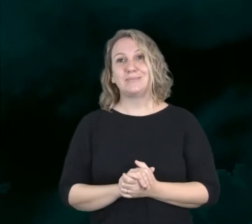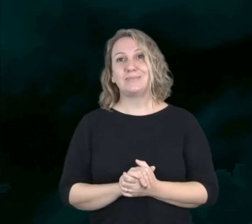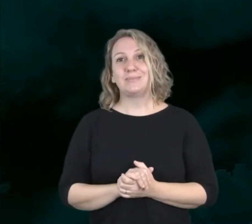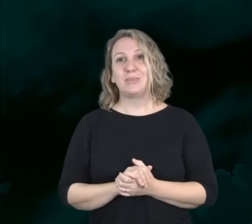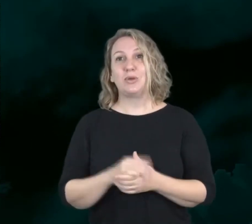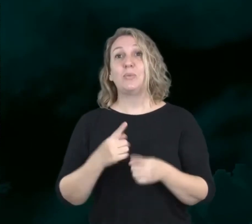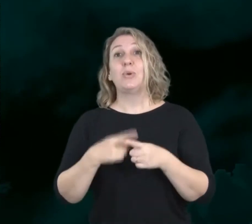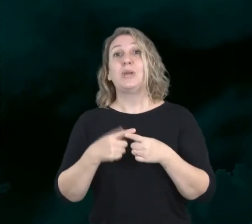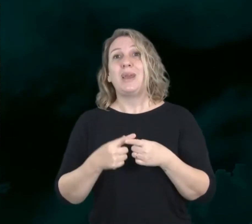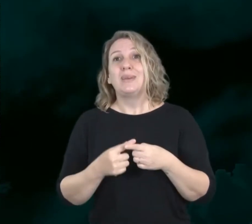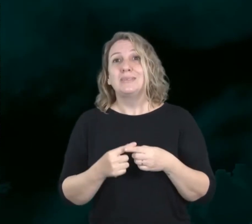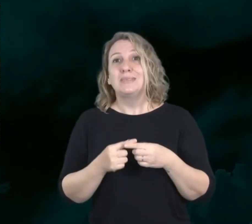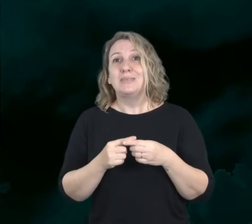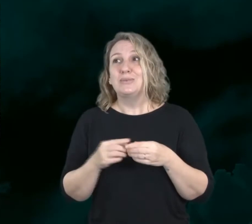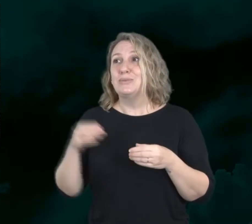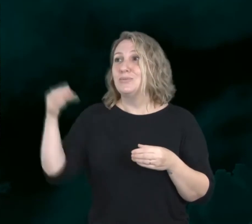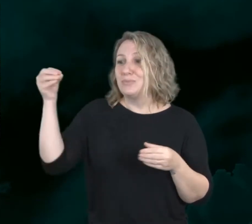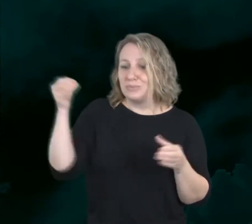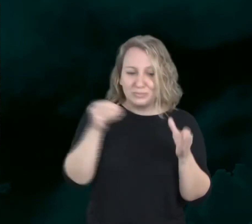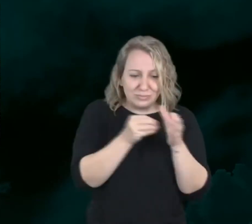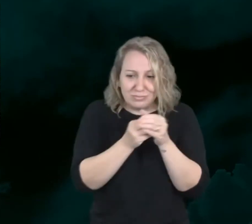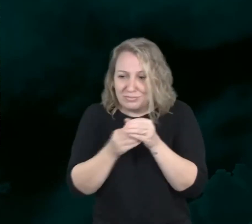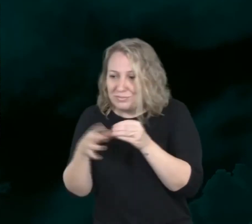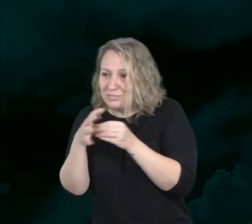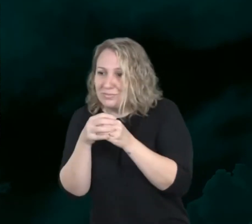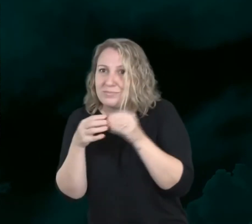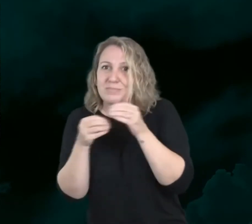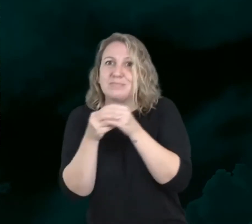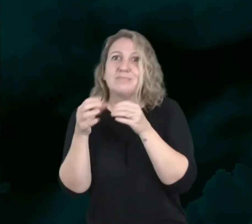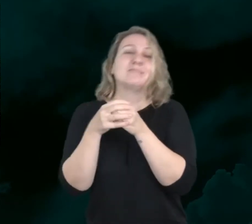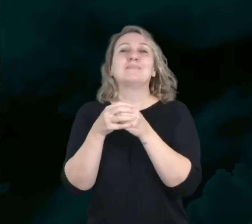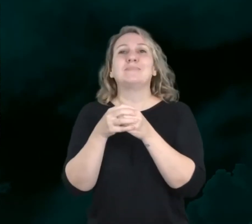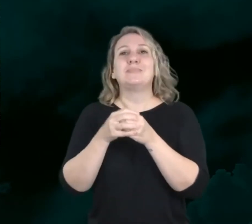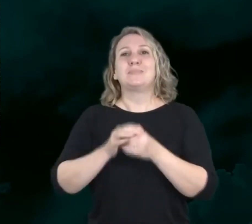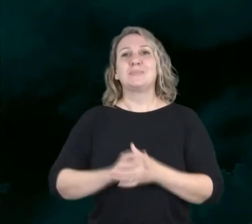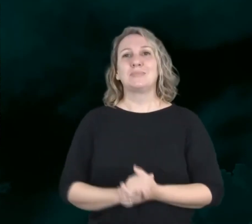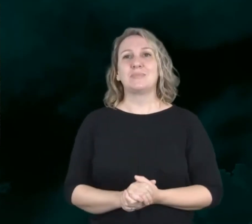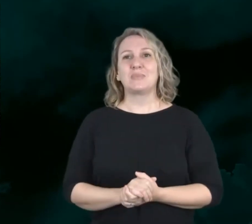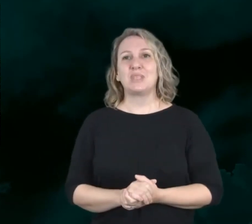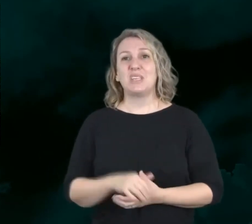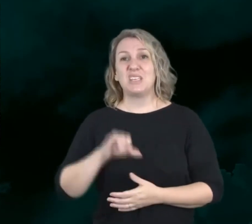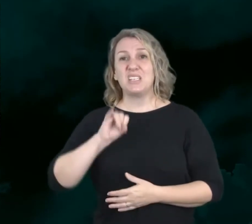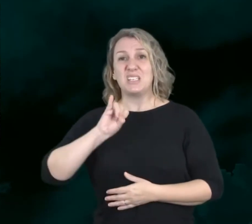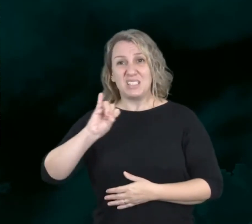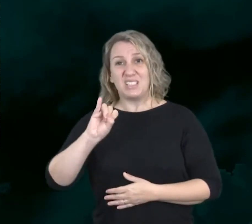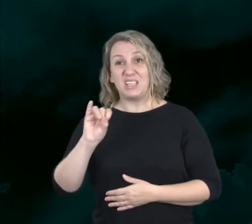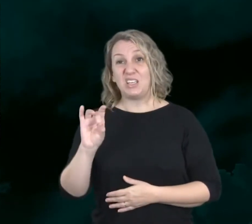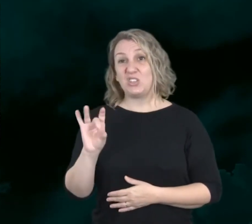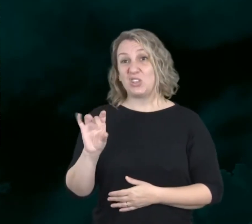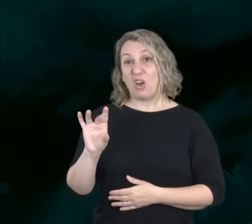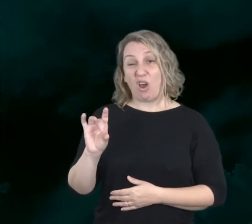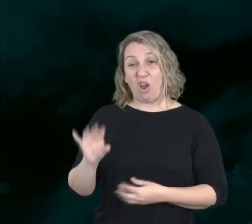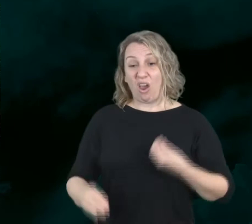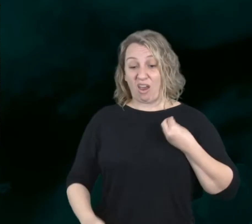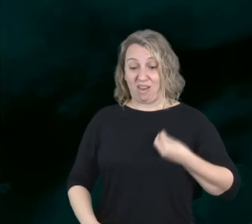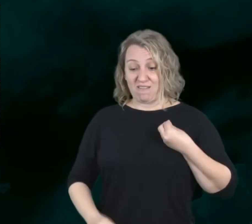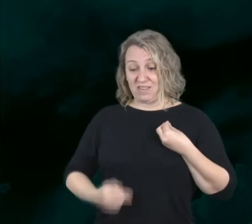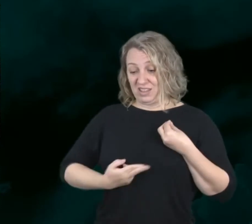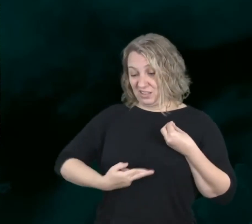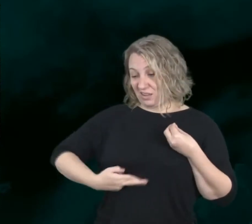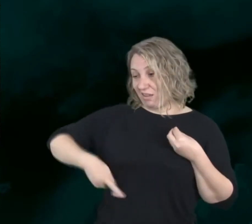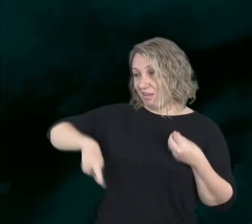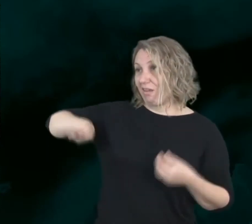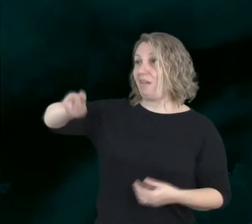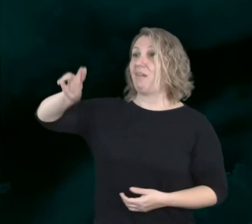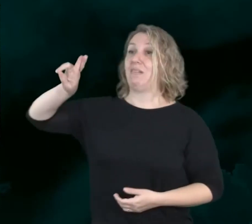Se você vive todo o tempo apenas religiosamente como um cristão, ainda vive como todos os demais